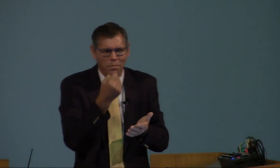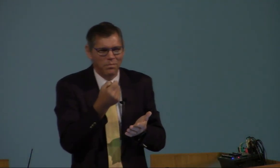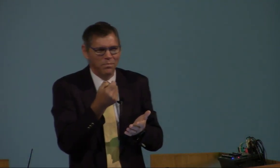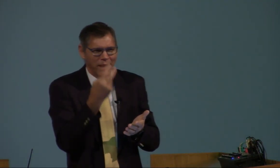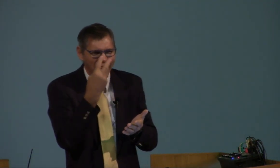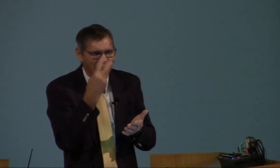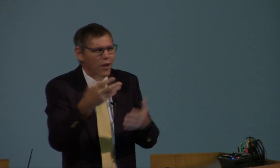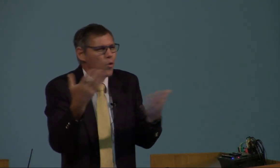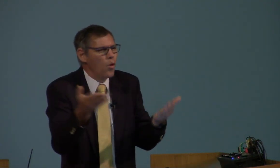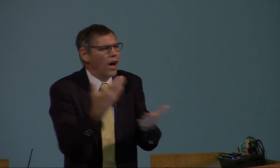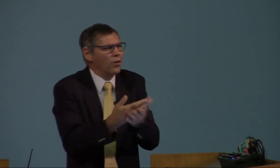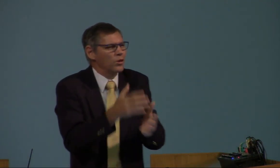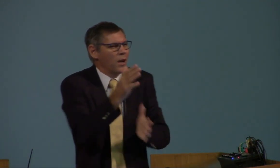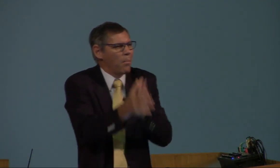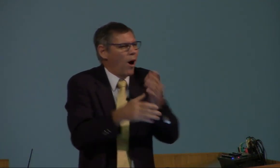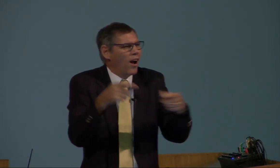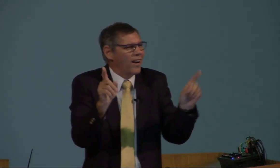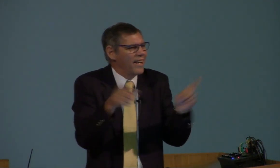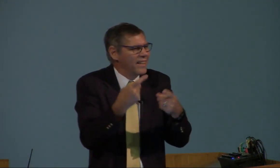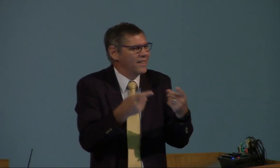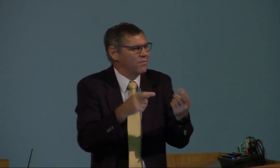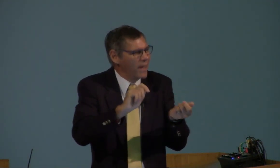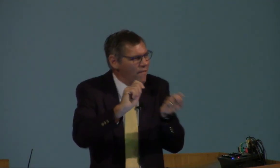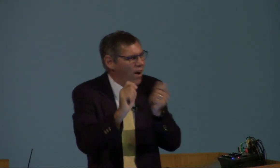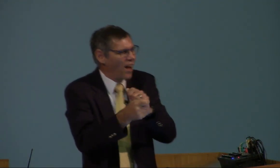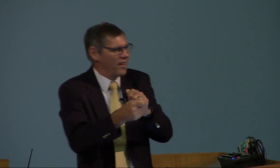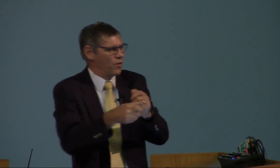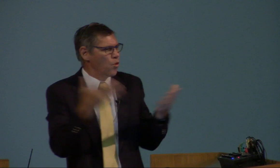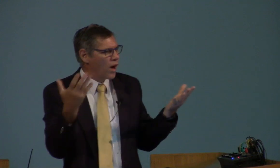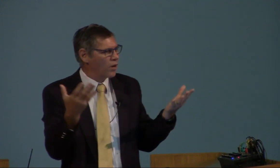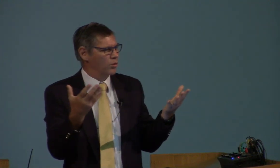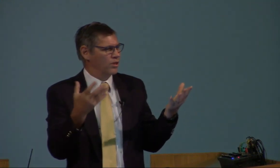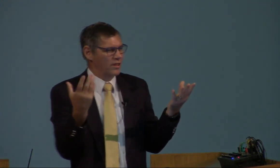bietjie kyk, hoe kan ons gebare liedjies bietjie verander, hoe kan ons saam